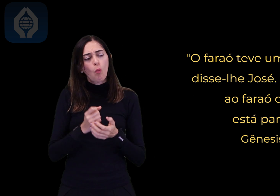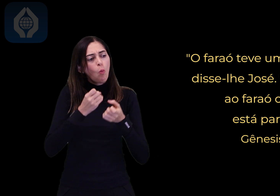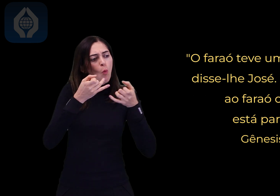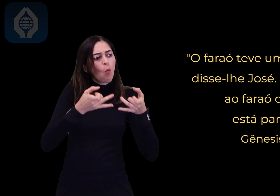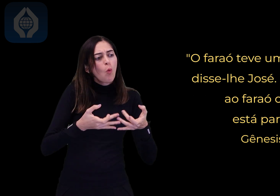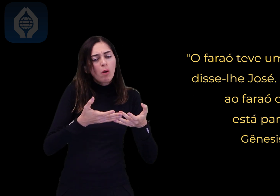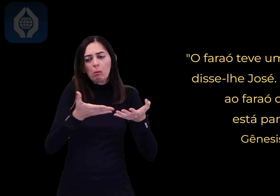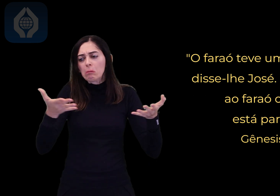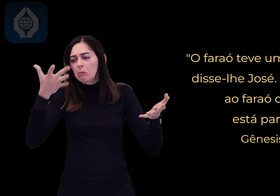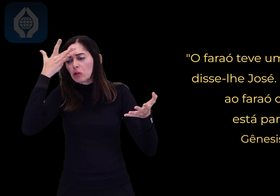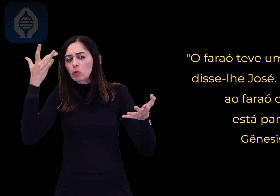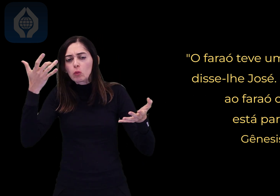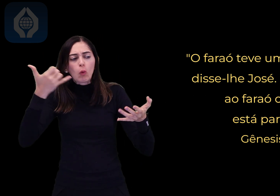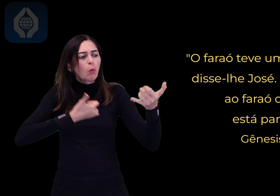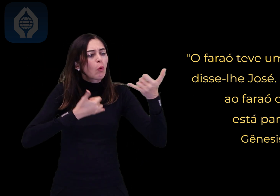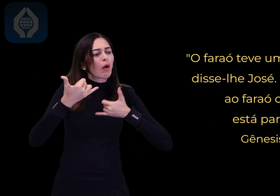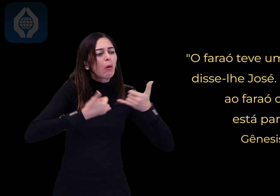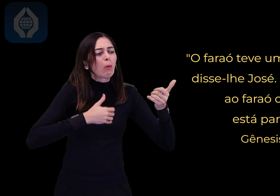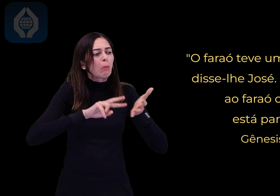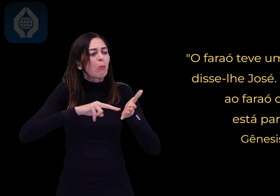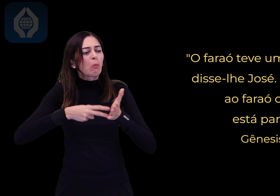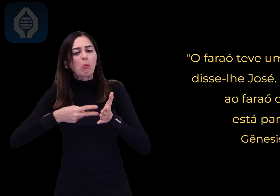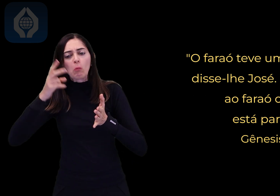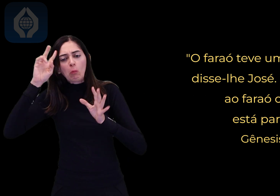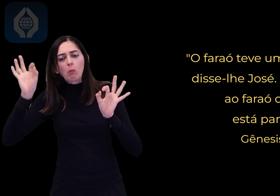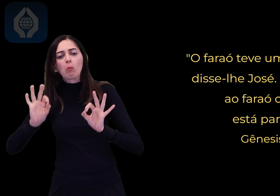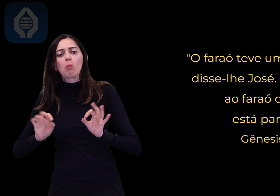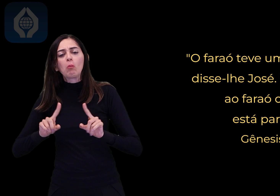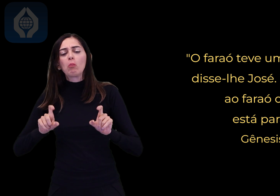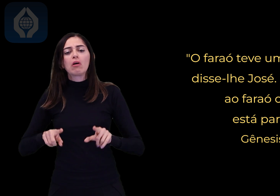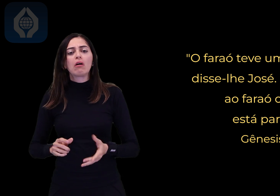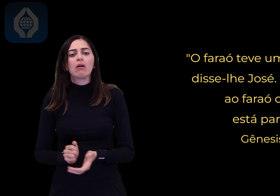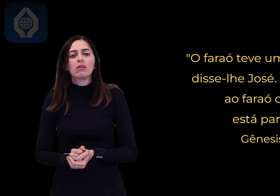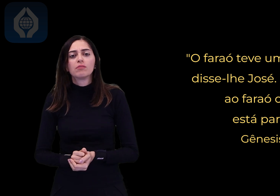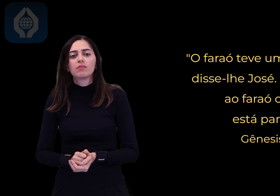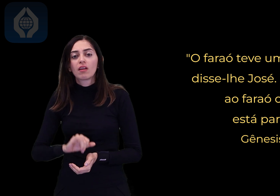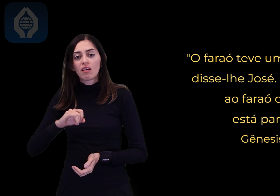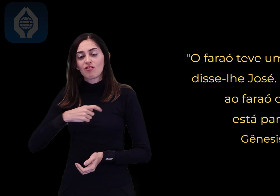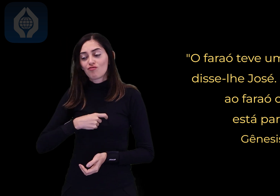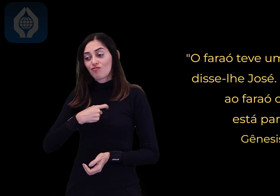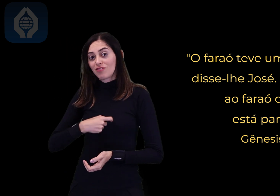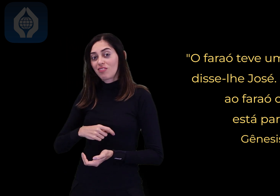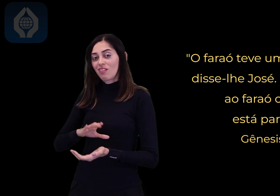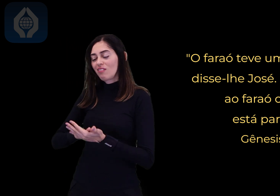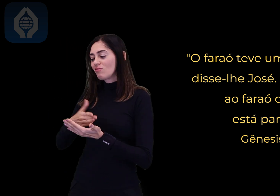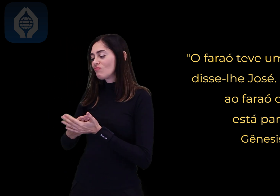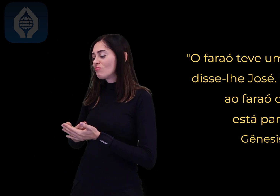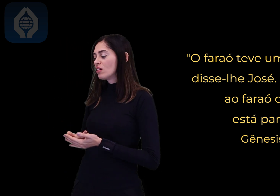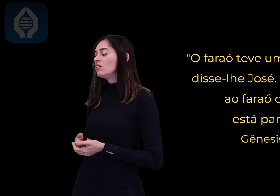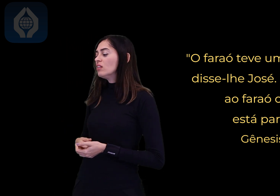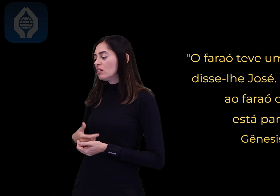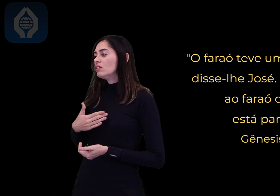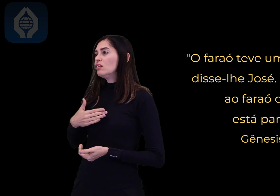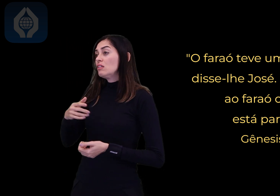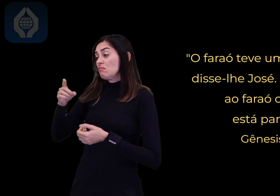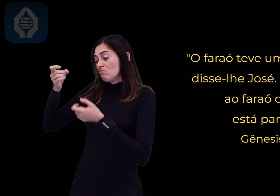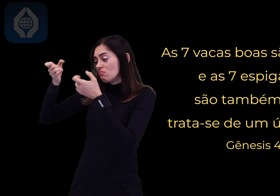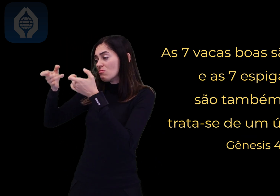O faraó teve um único sonho, disse-lhe José. Deus revelou ao faraó o que ele está para fazer. As